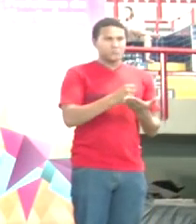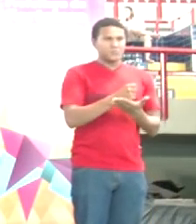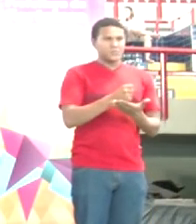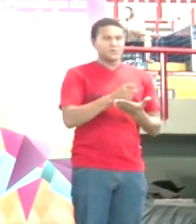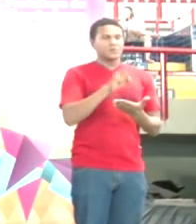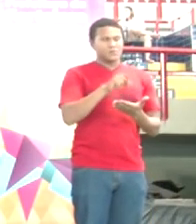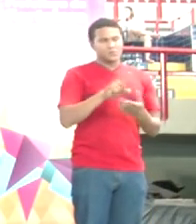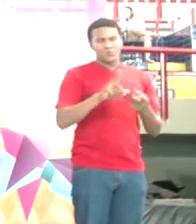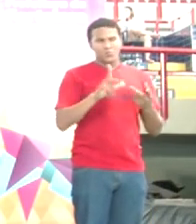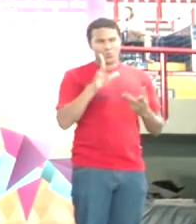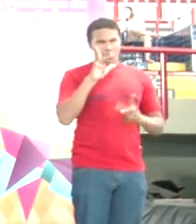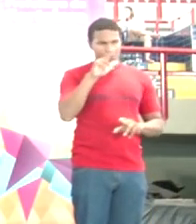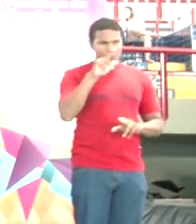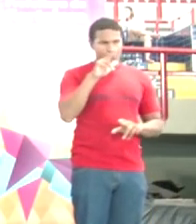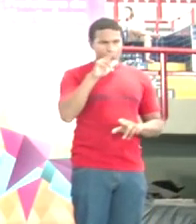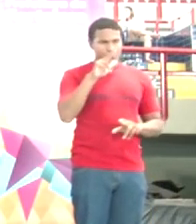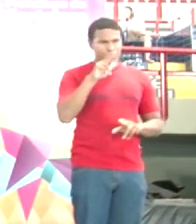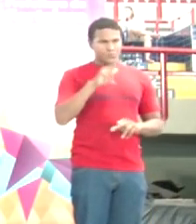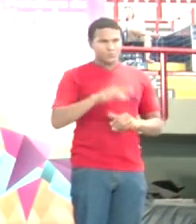quadrado. Vamos